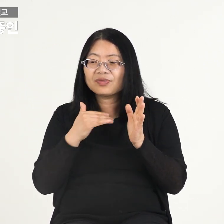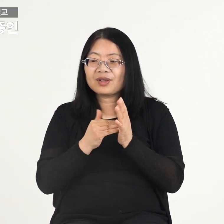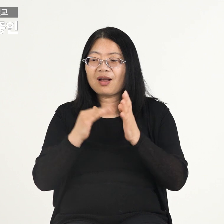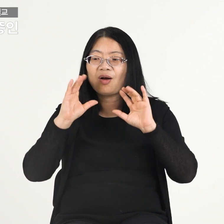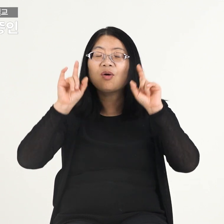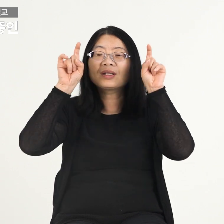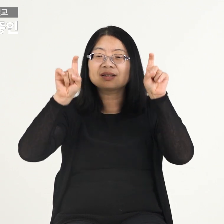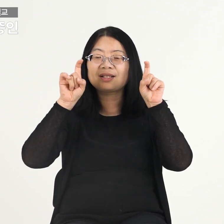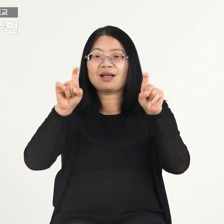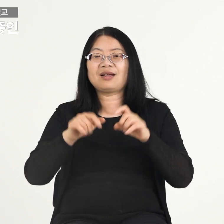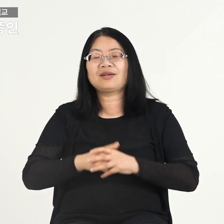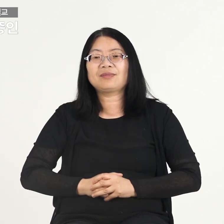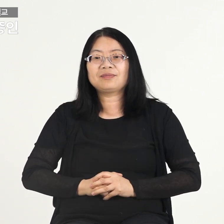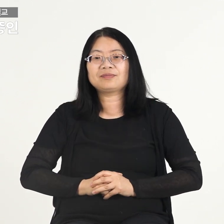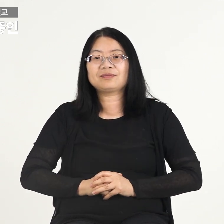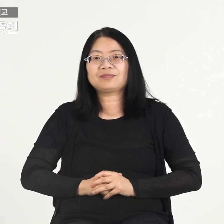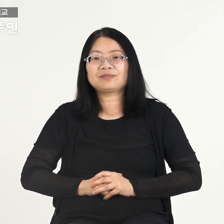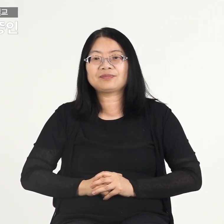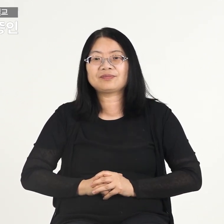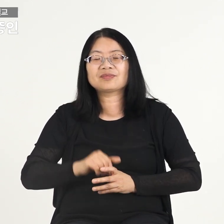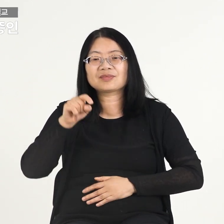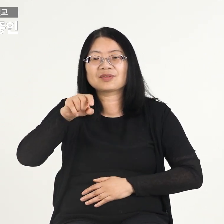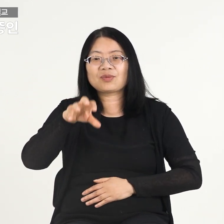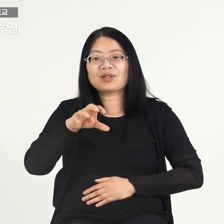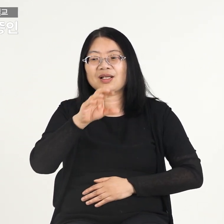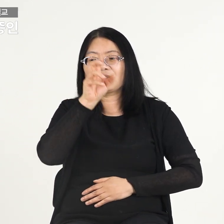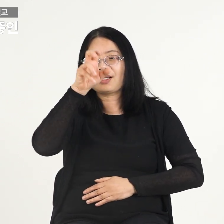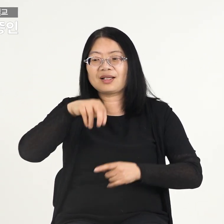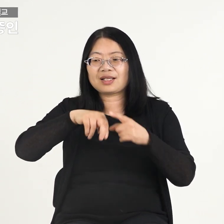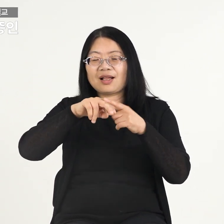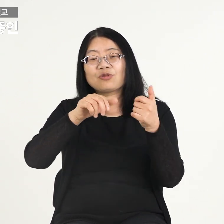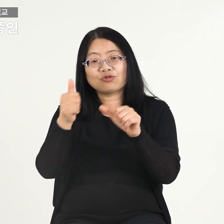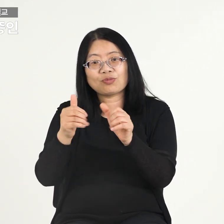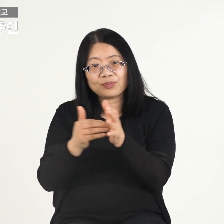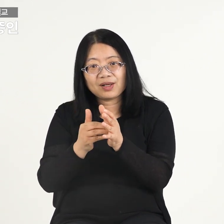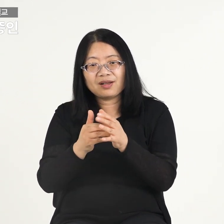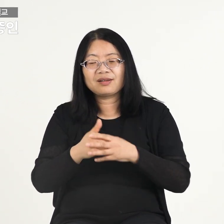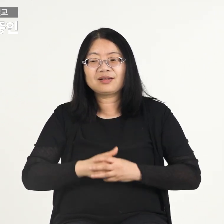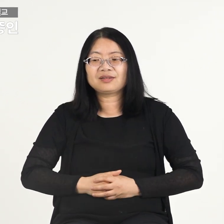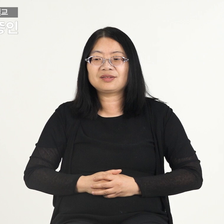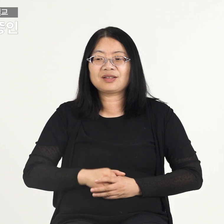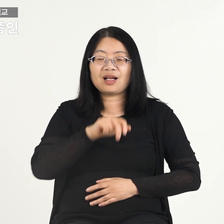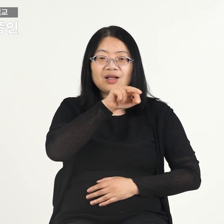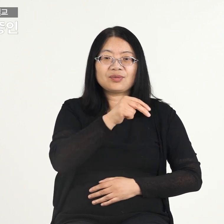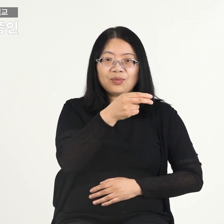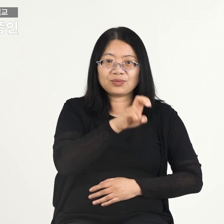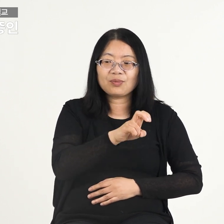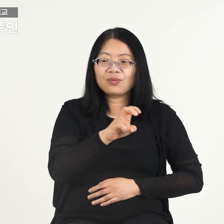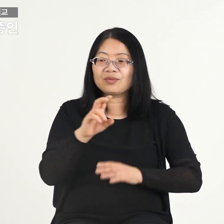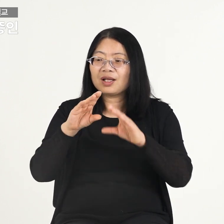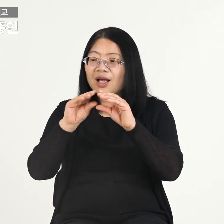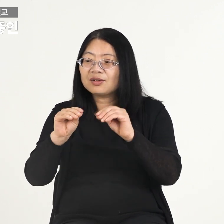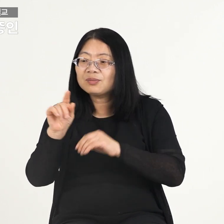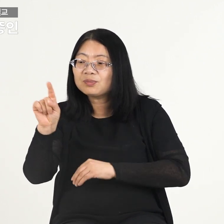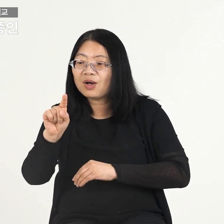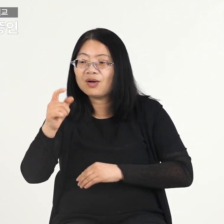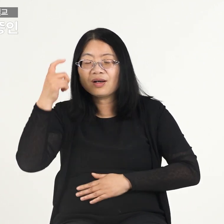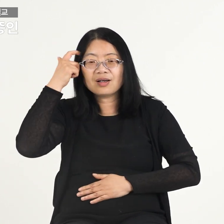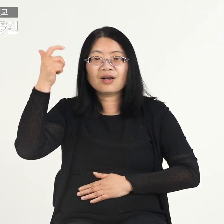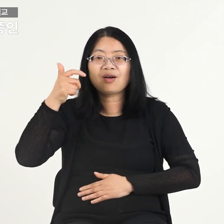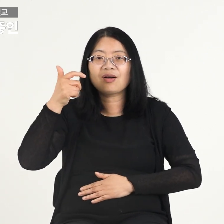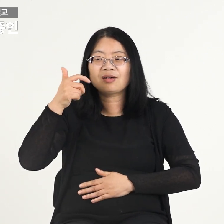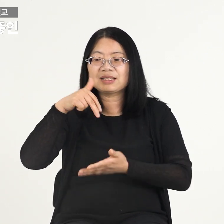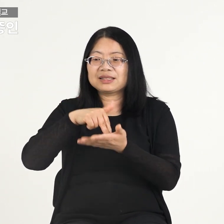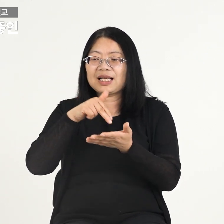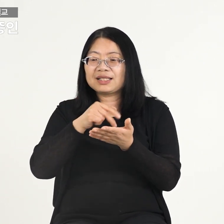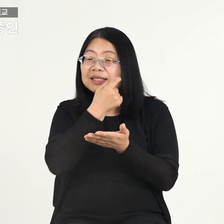어린 양이 거기에서 죽었어요. 그러니까 여기서 말하는 소돔과 애굽은 영적인